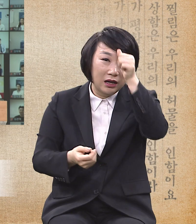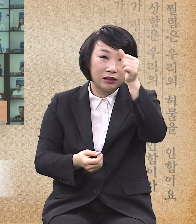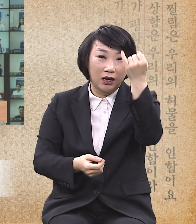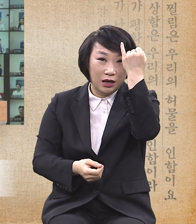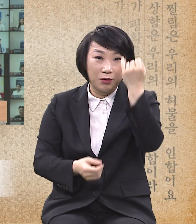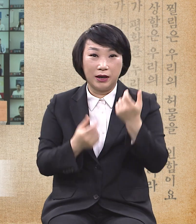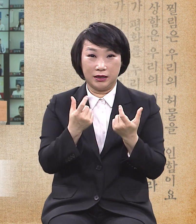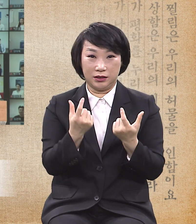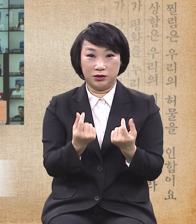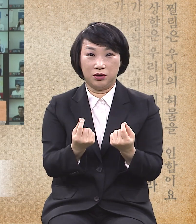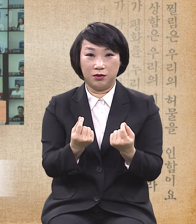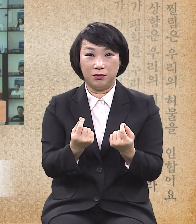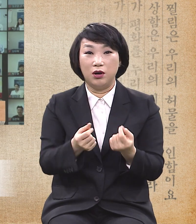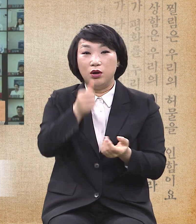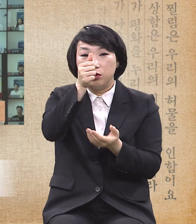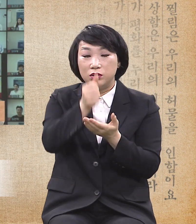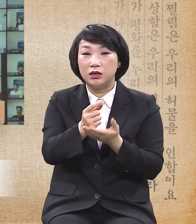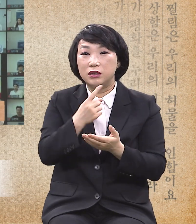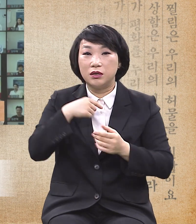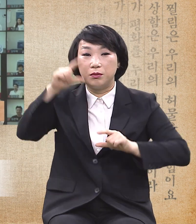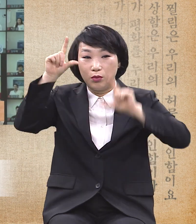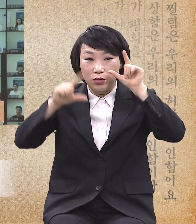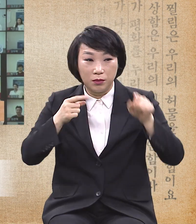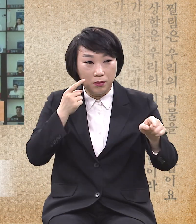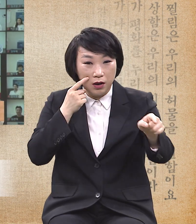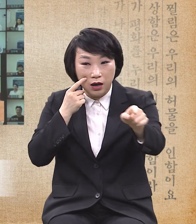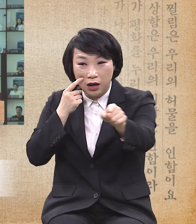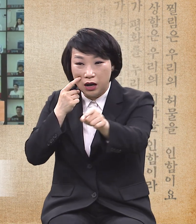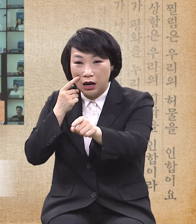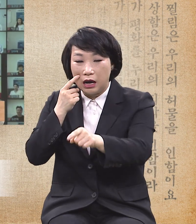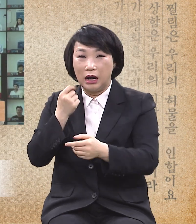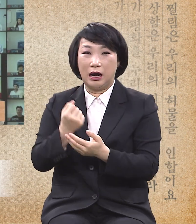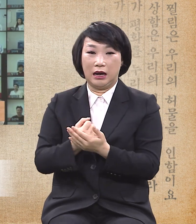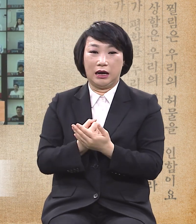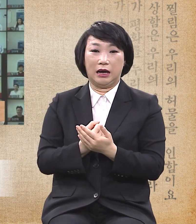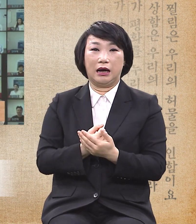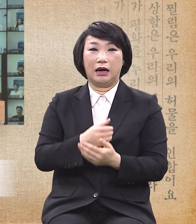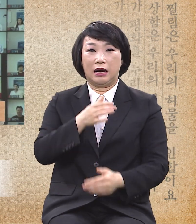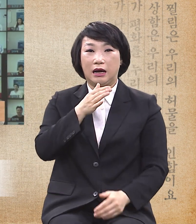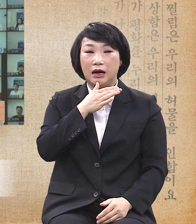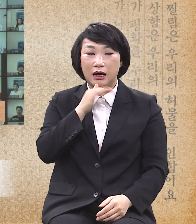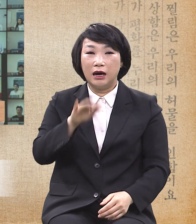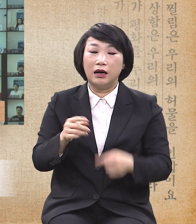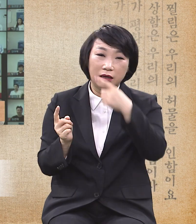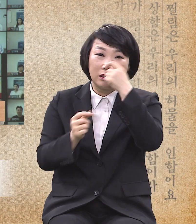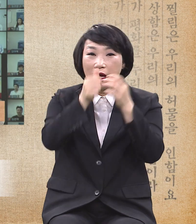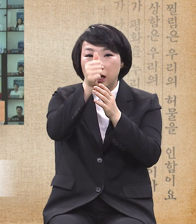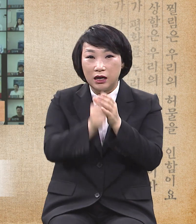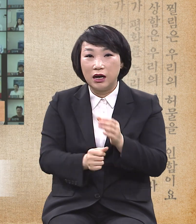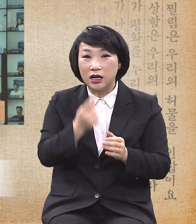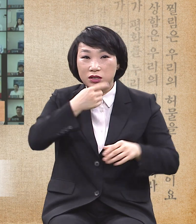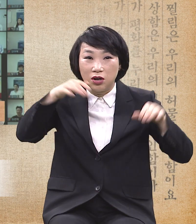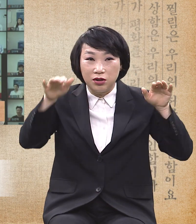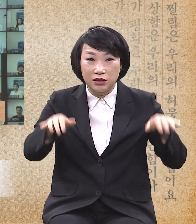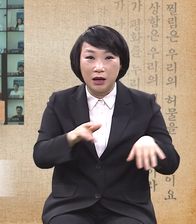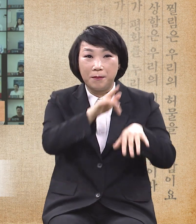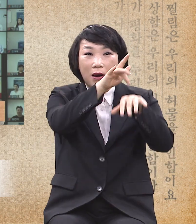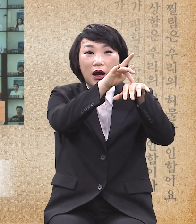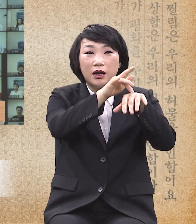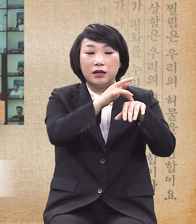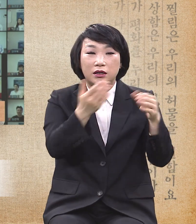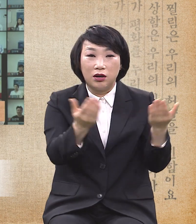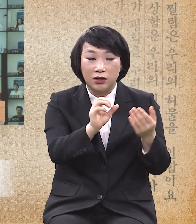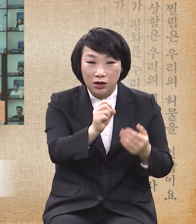하와 같이 범죄하는 모습들을 바라보면 역시 타락한 천사 마귀에